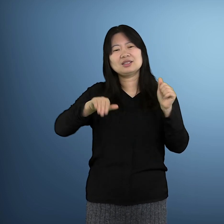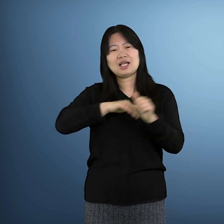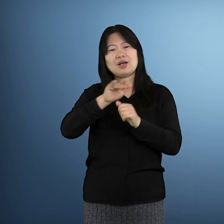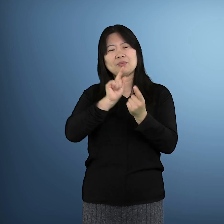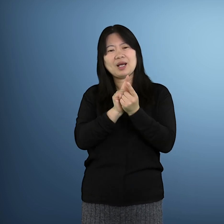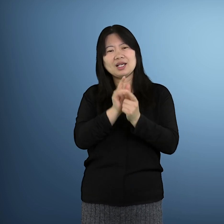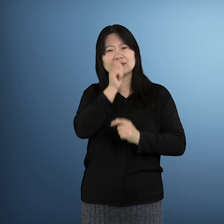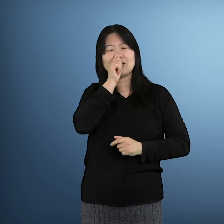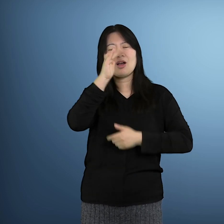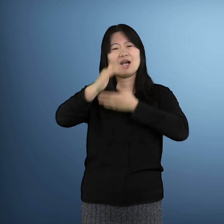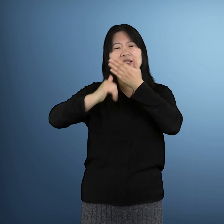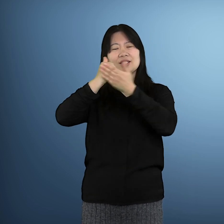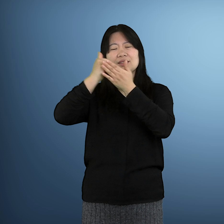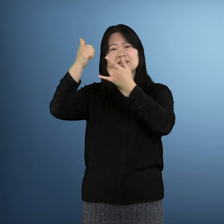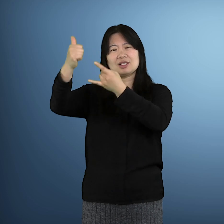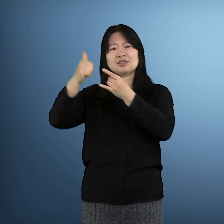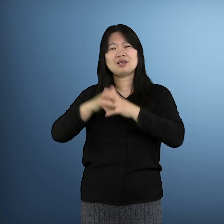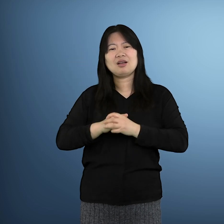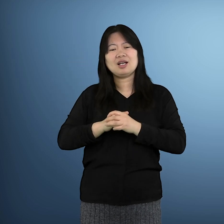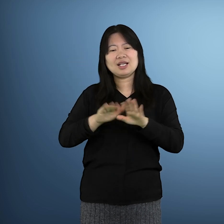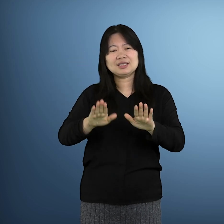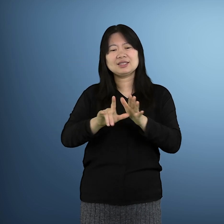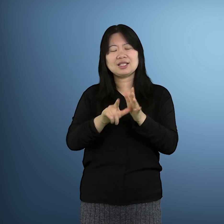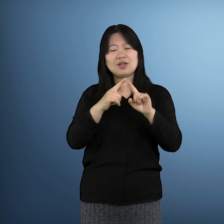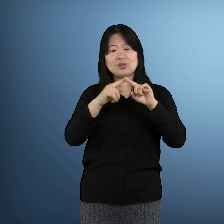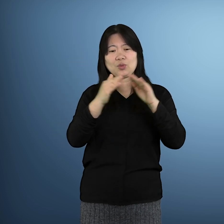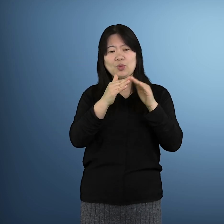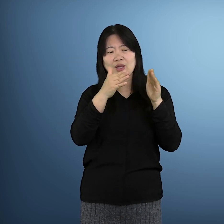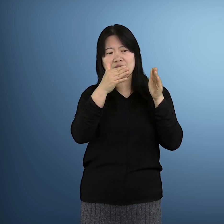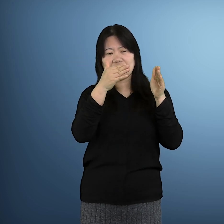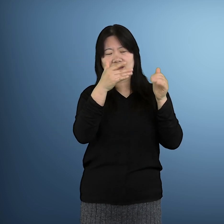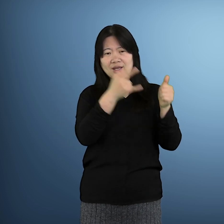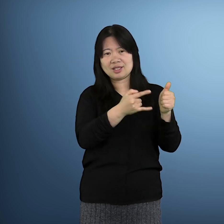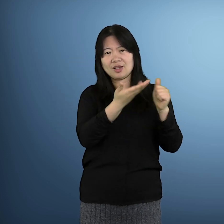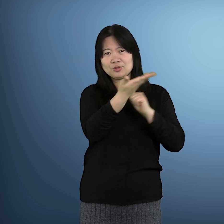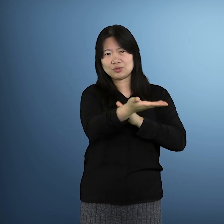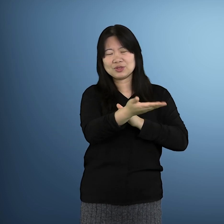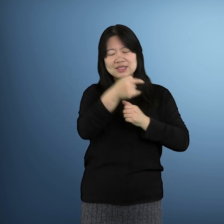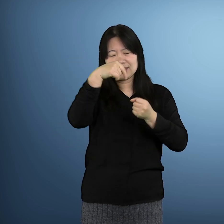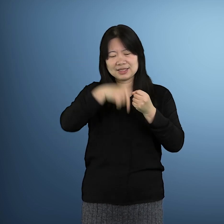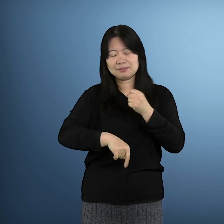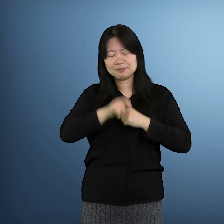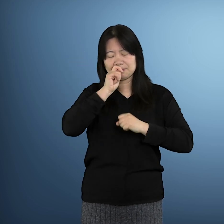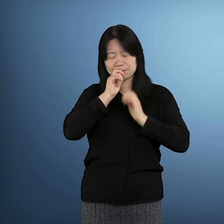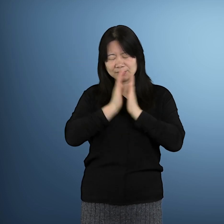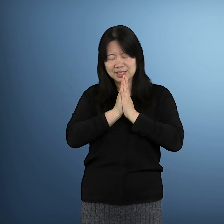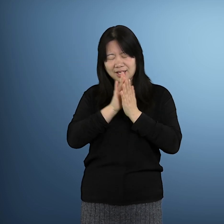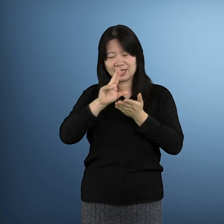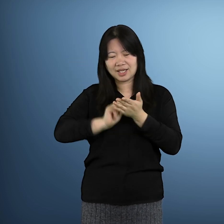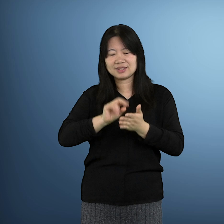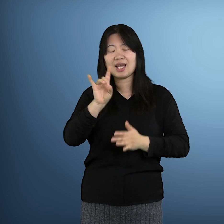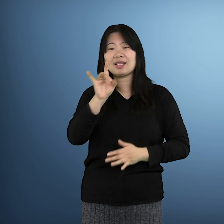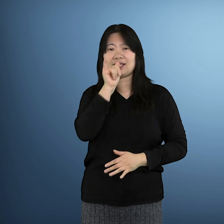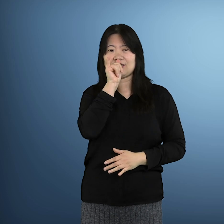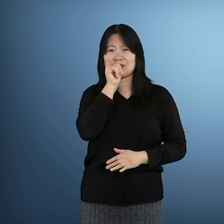속에 하나님이 이 시대 교회에 주시는 깊은 묵상의 과제가 하나